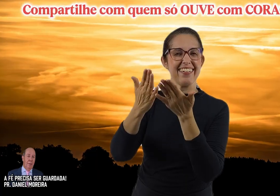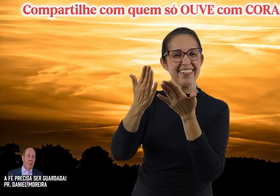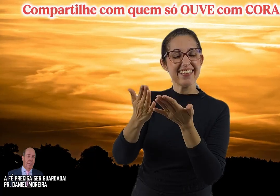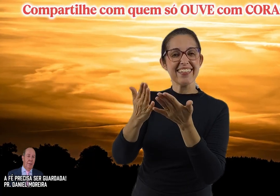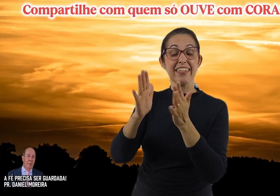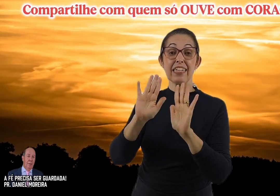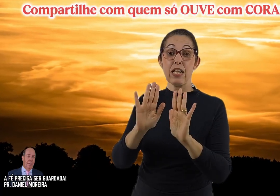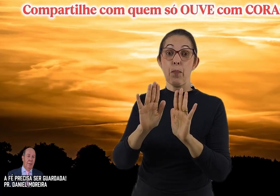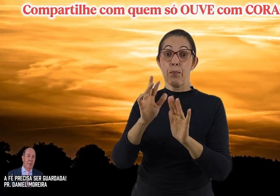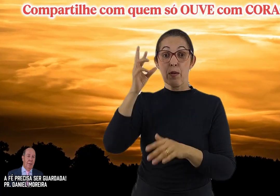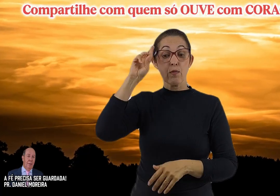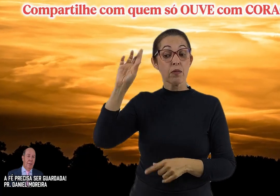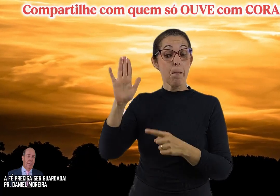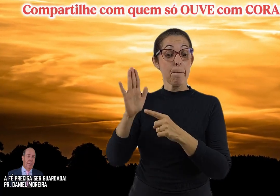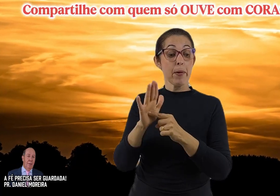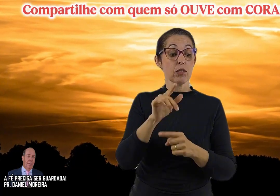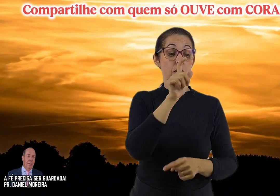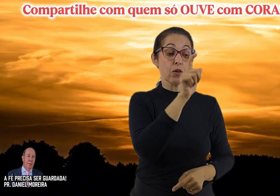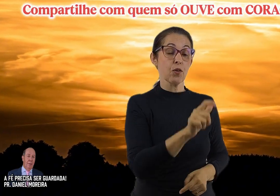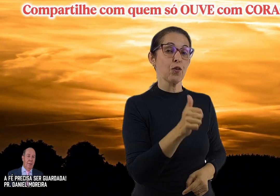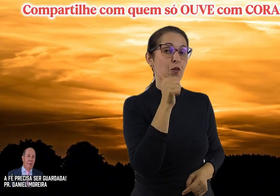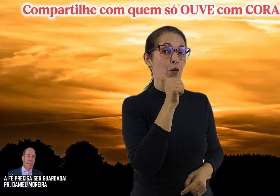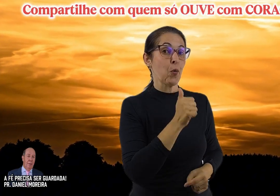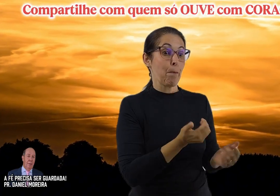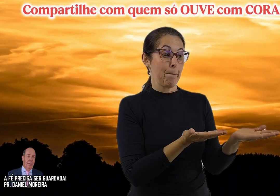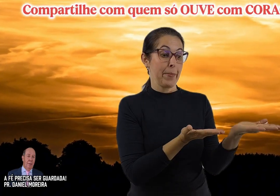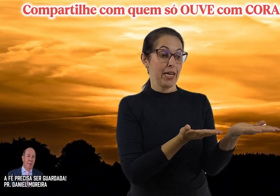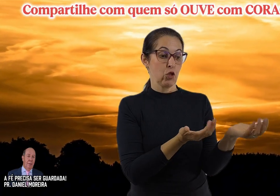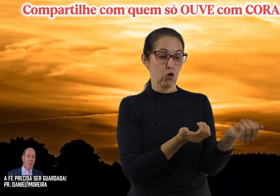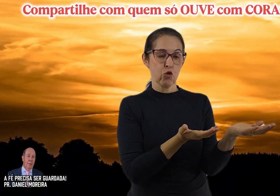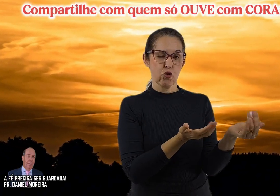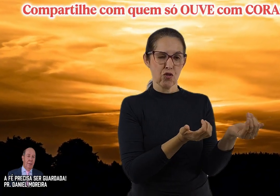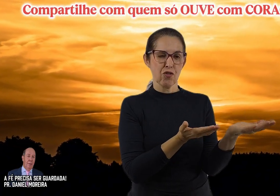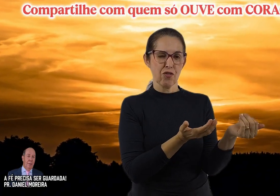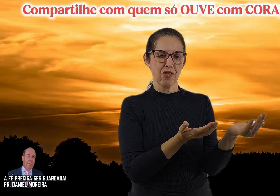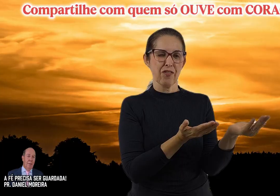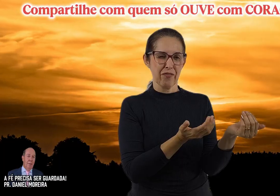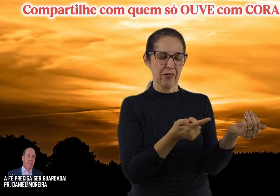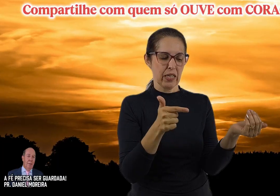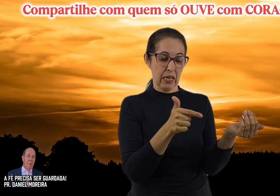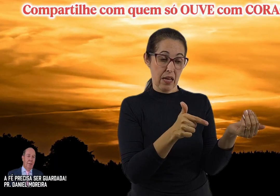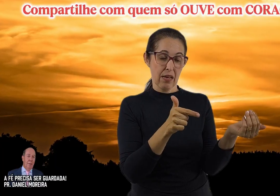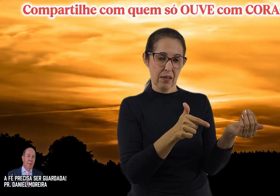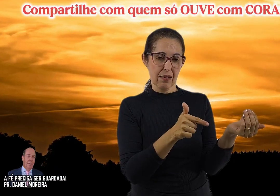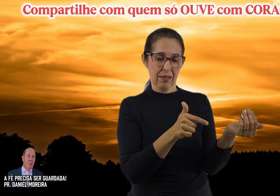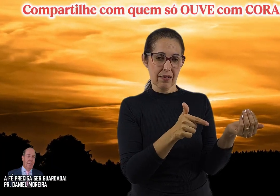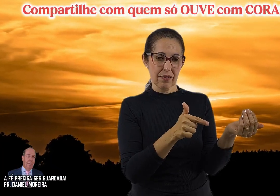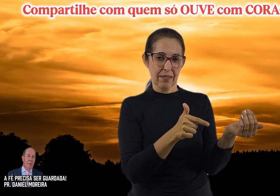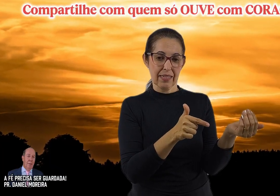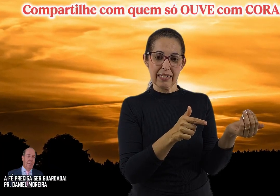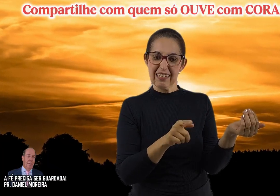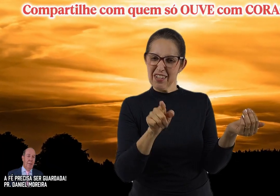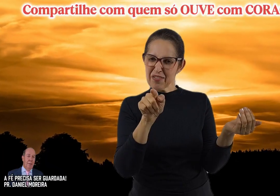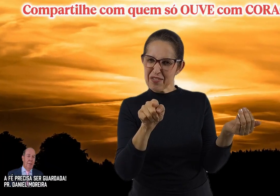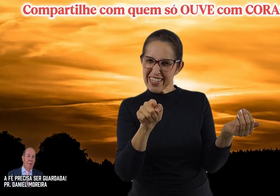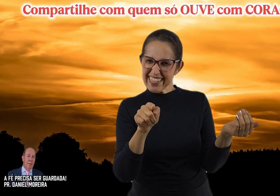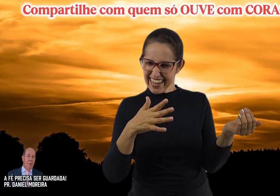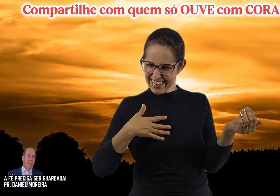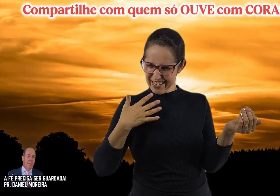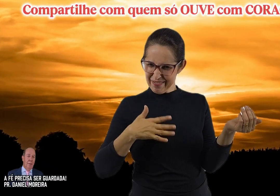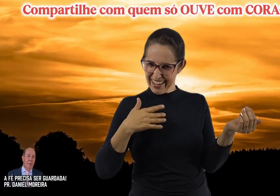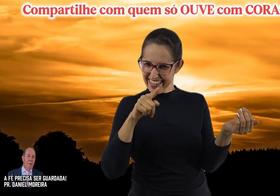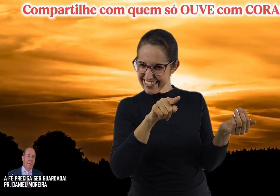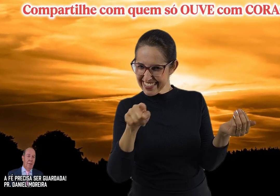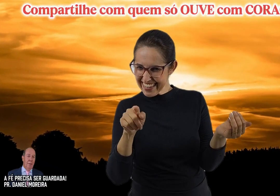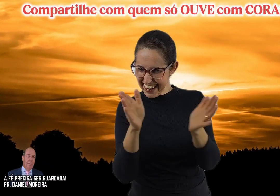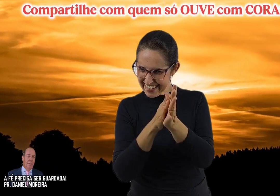O Senhor mostrou uma jovem. Você está animado hoje, hein, Miguel? Gostando de ver, hein? Está dando glória e aleluia aqui. O kit